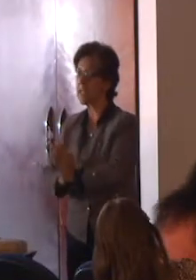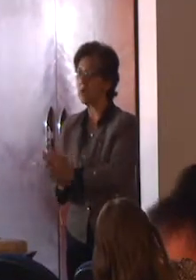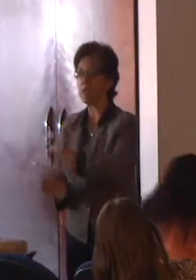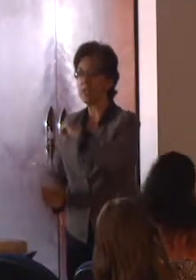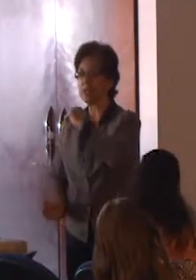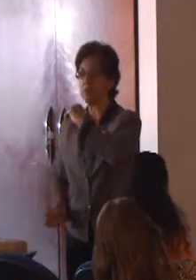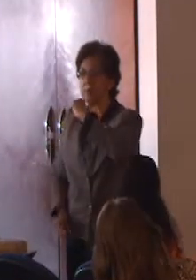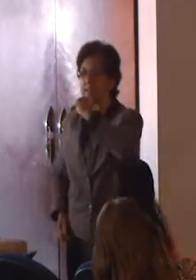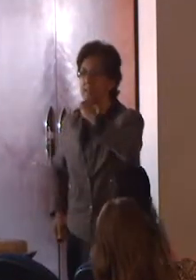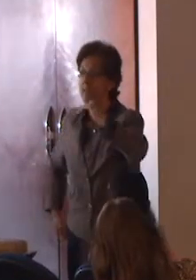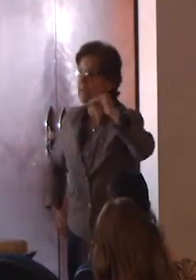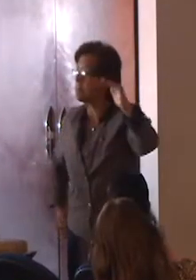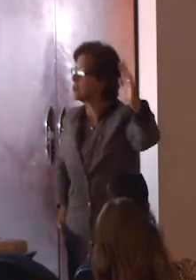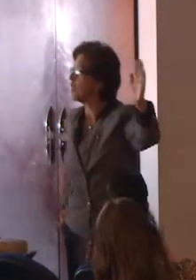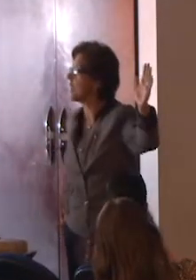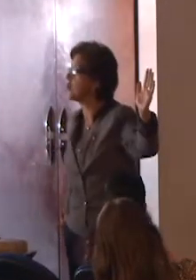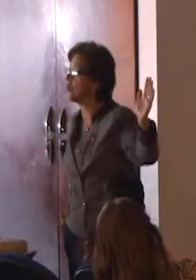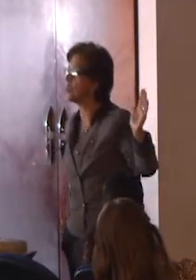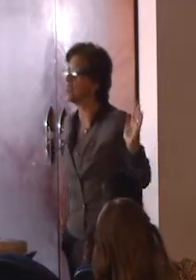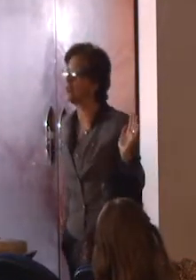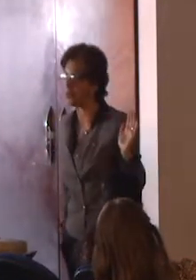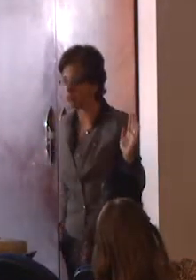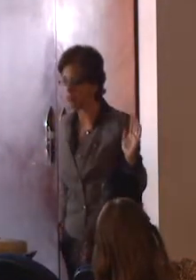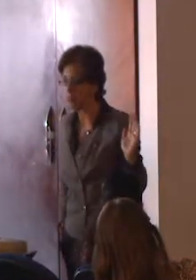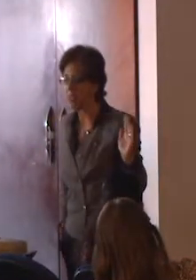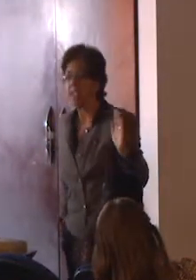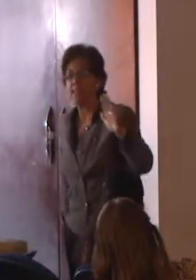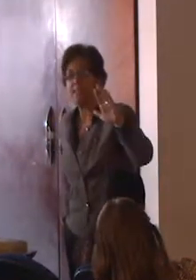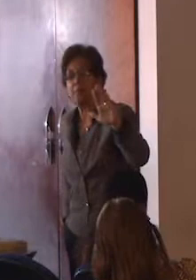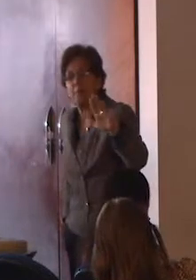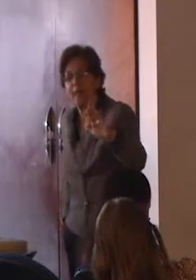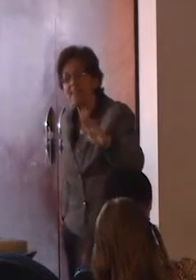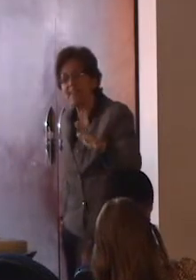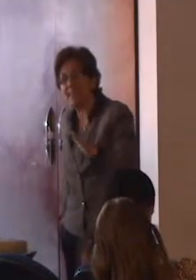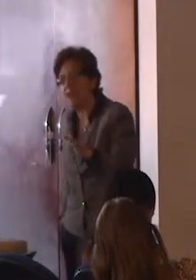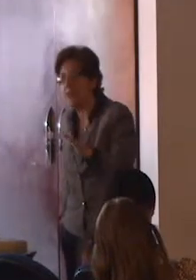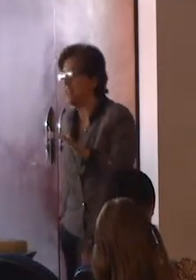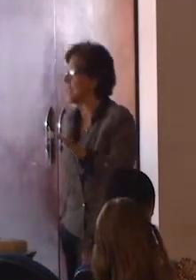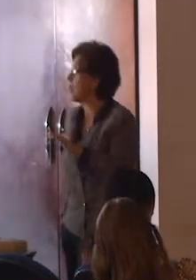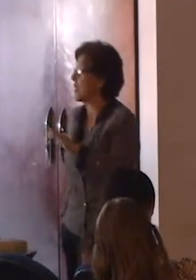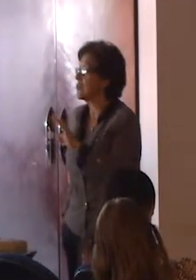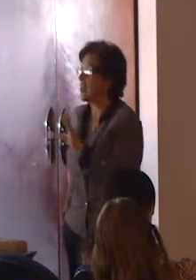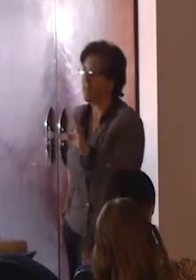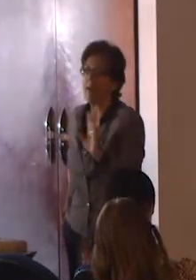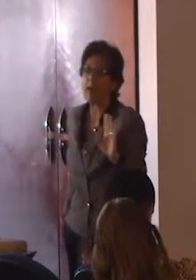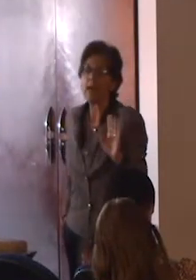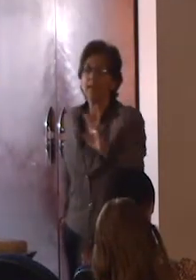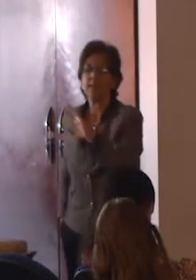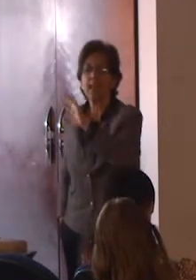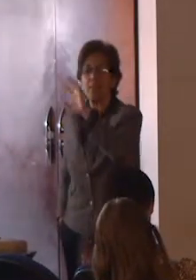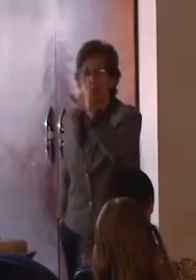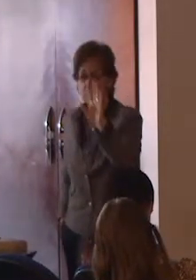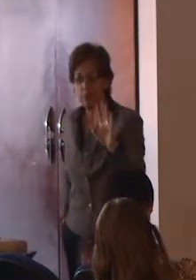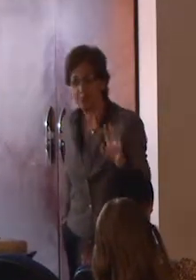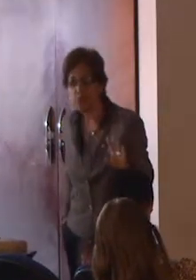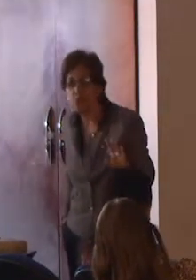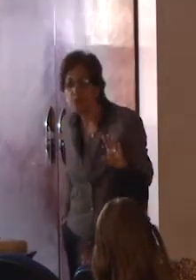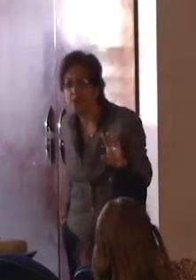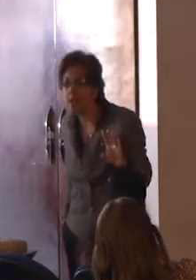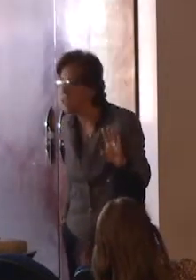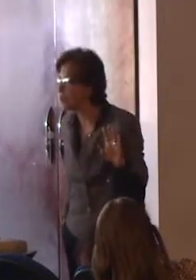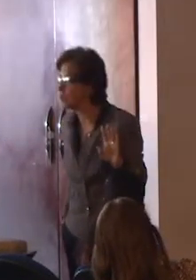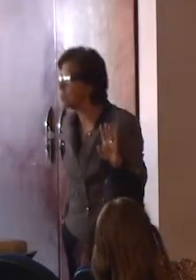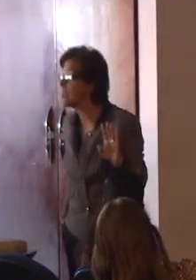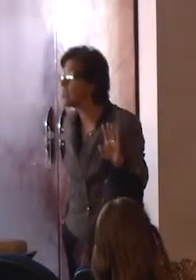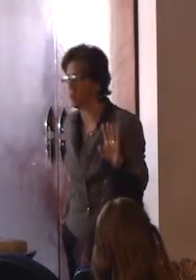anclados aquí. Quisiera decirle, la comunicación aumentativa aquí empezó en el año 92. Se fue gestando y en esa época no se hablaba